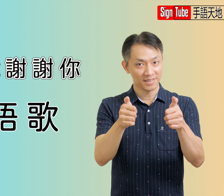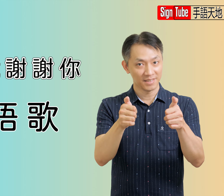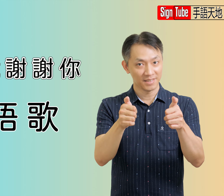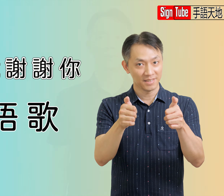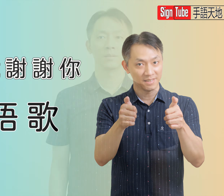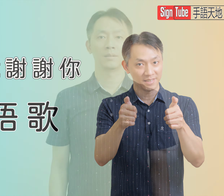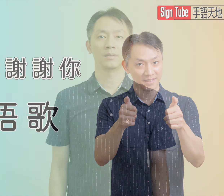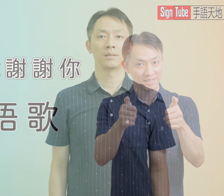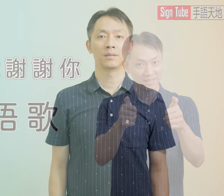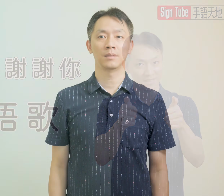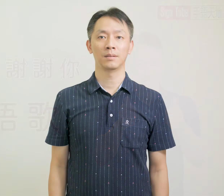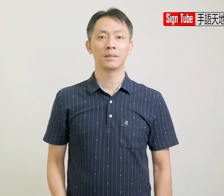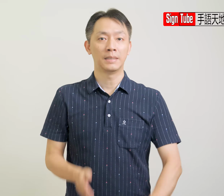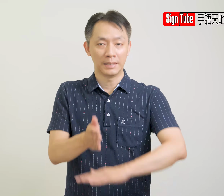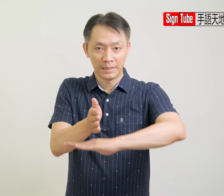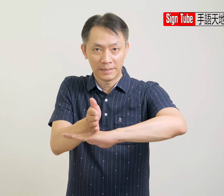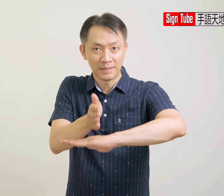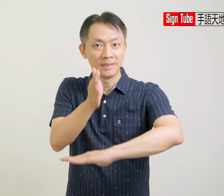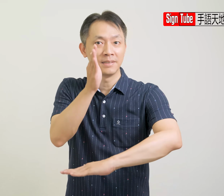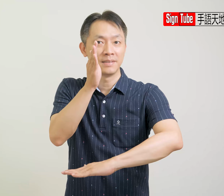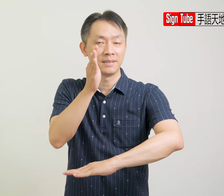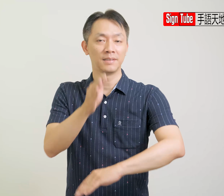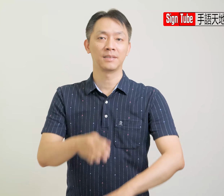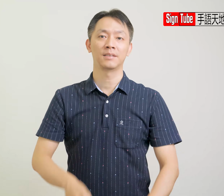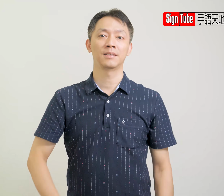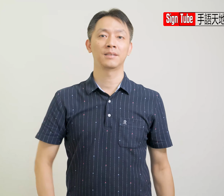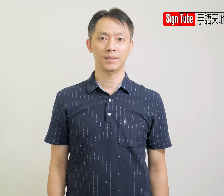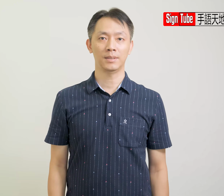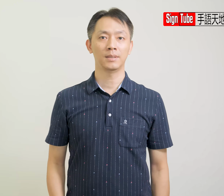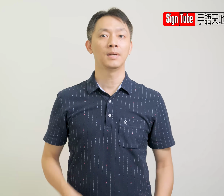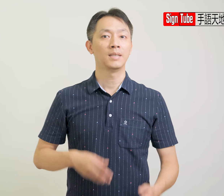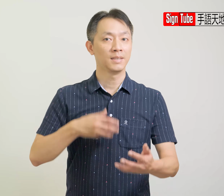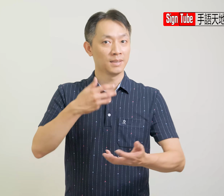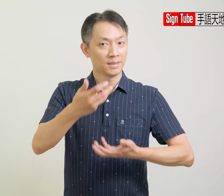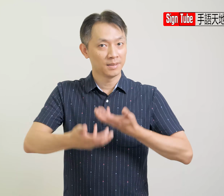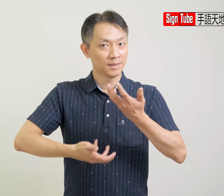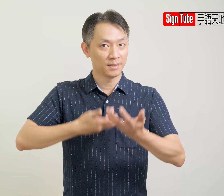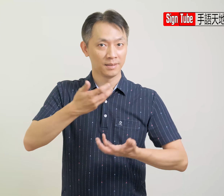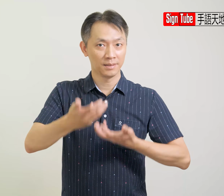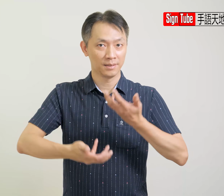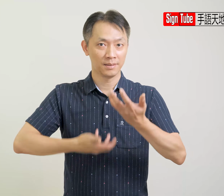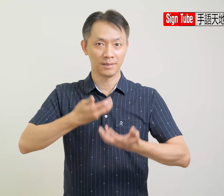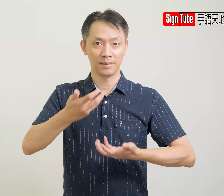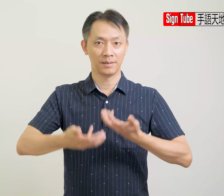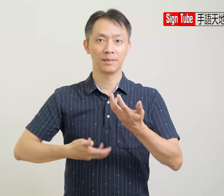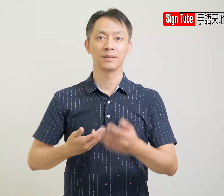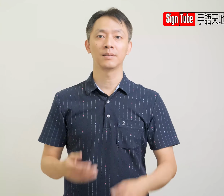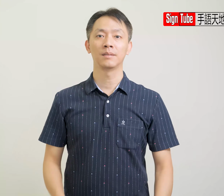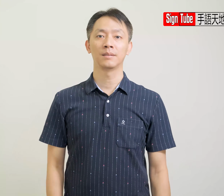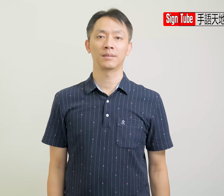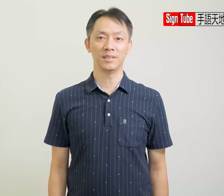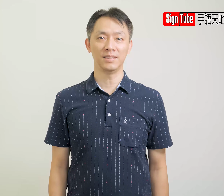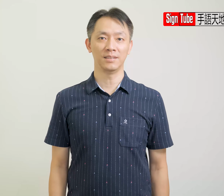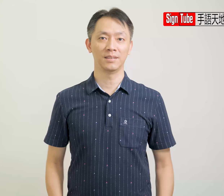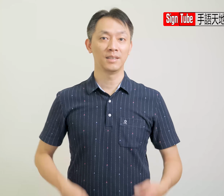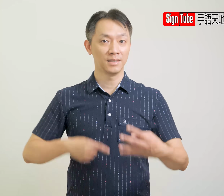听我说谢谢你，因为有你温暖了四季。谢谢